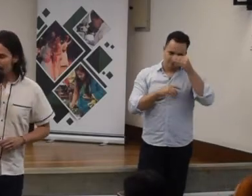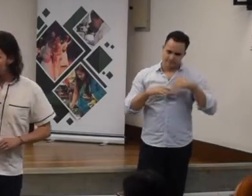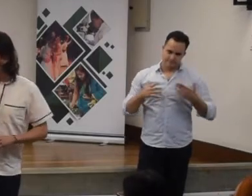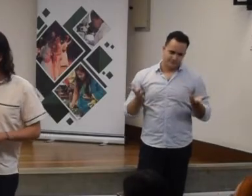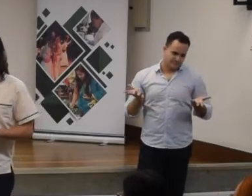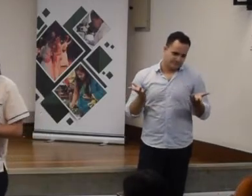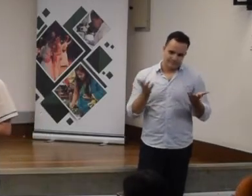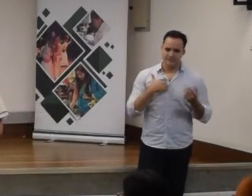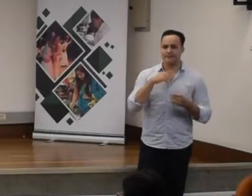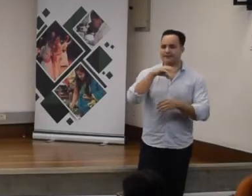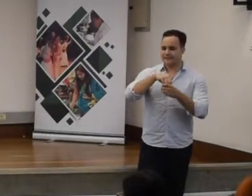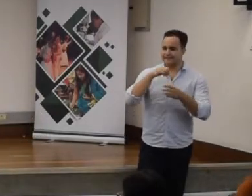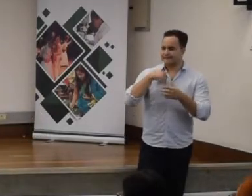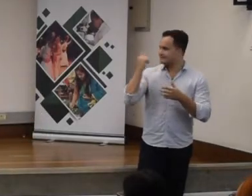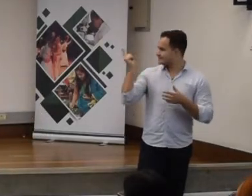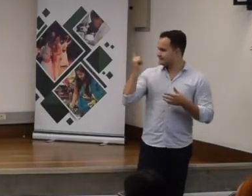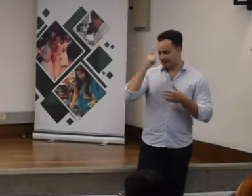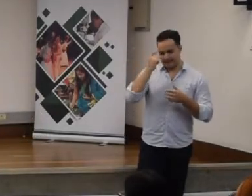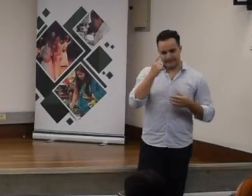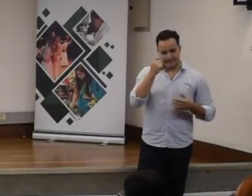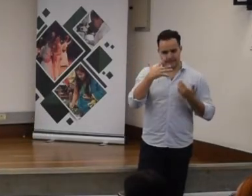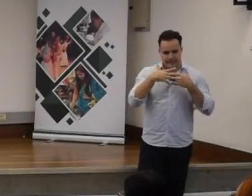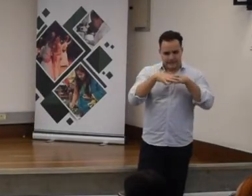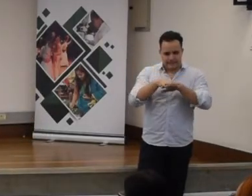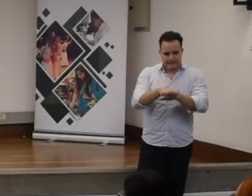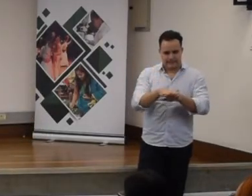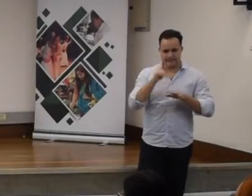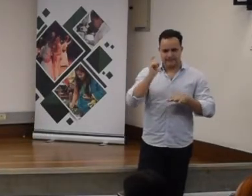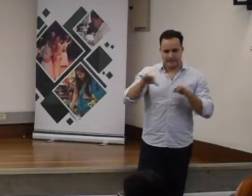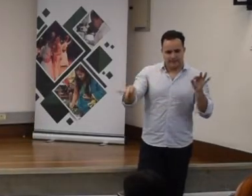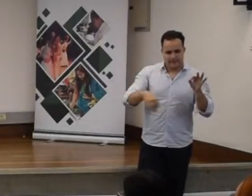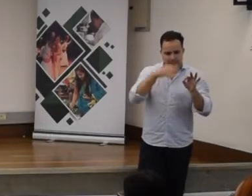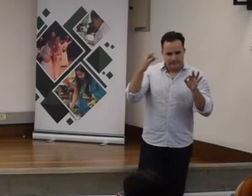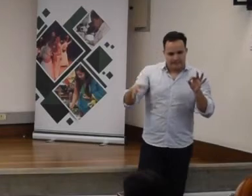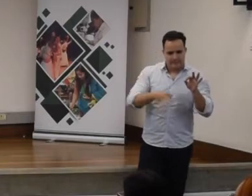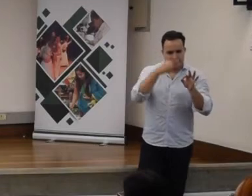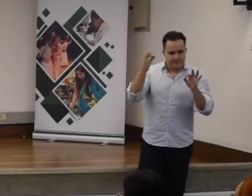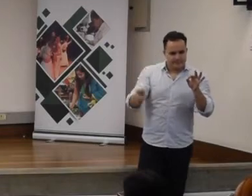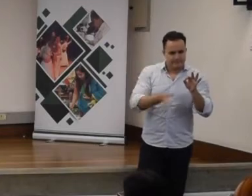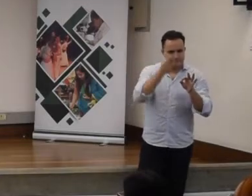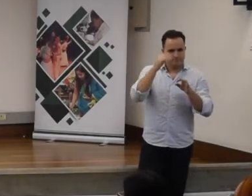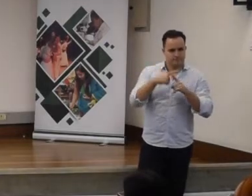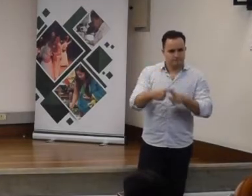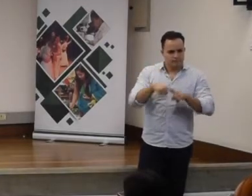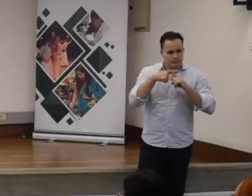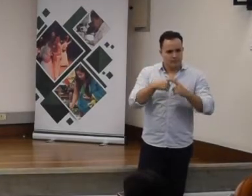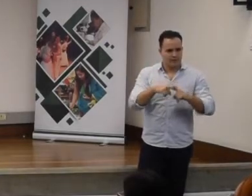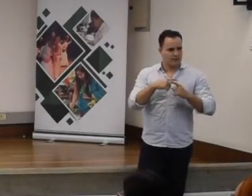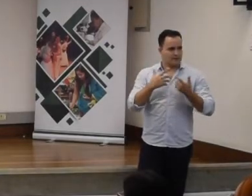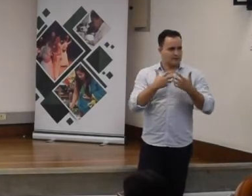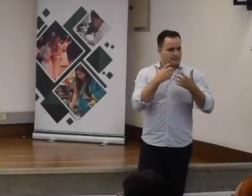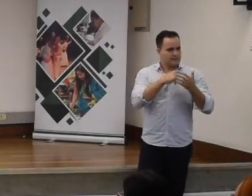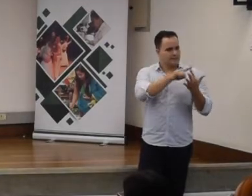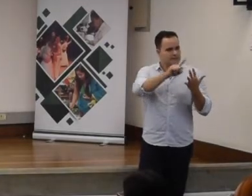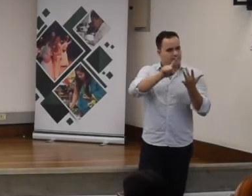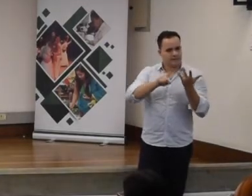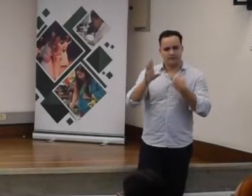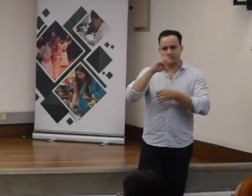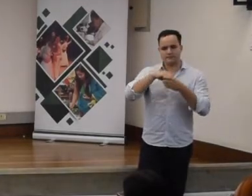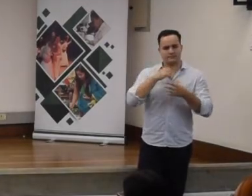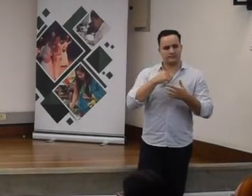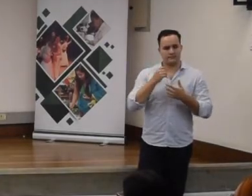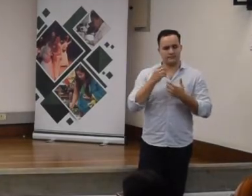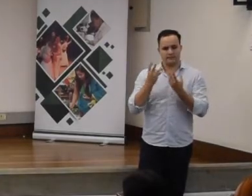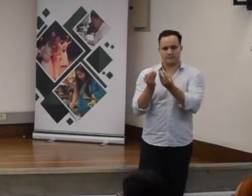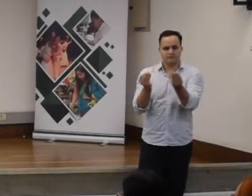la que vive, sino que hace parte de un tejido de relaciones ecosistémicas entre seres, con elementos, especies.